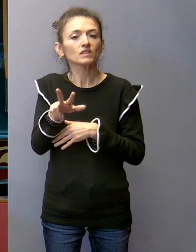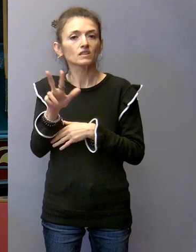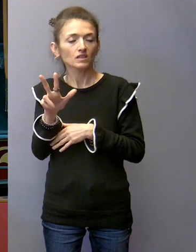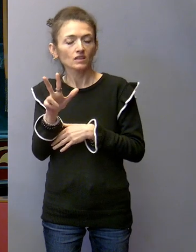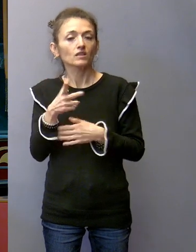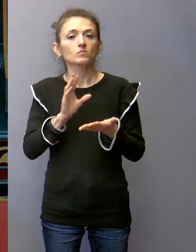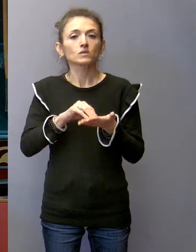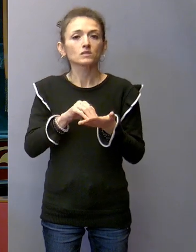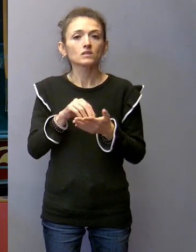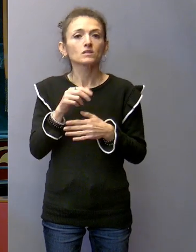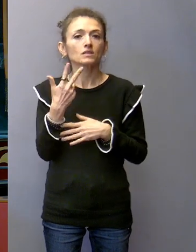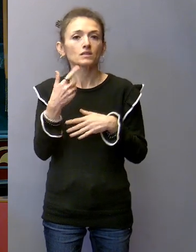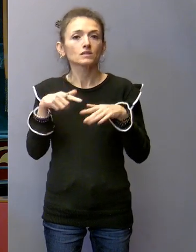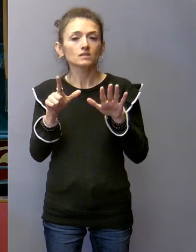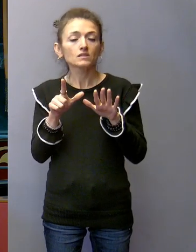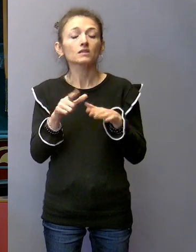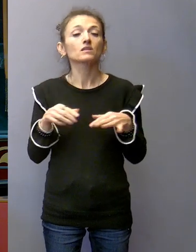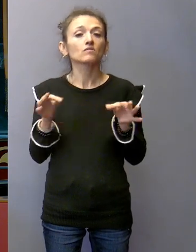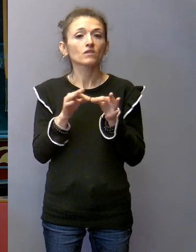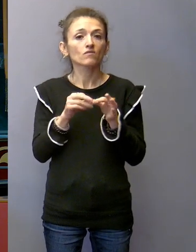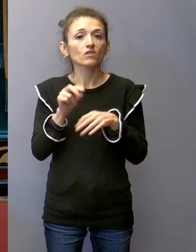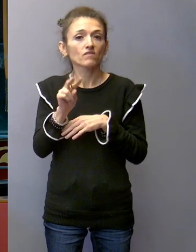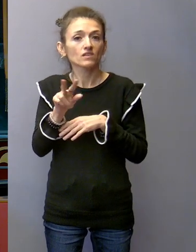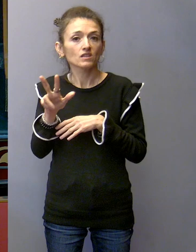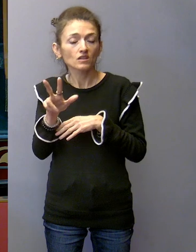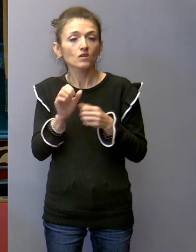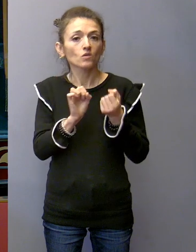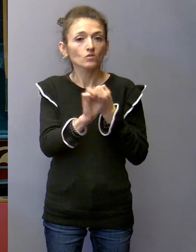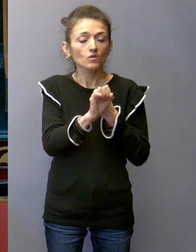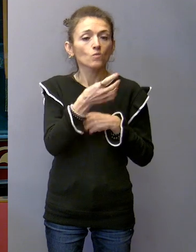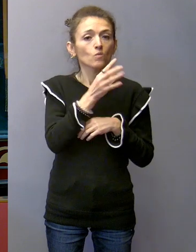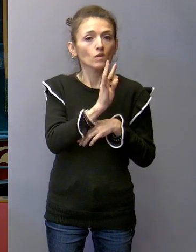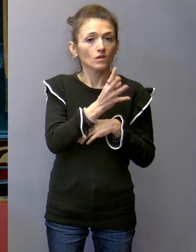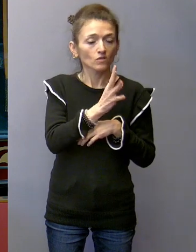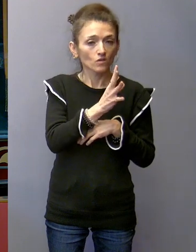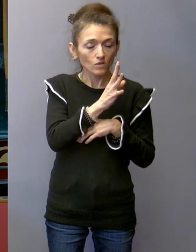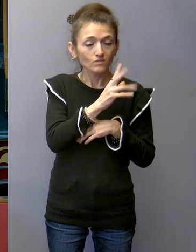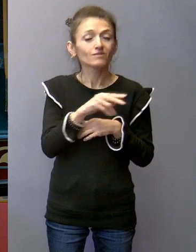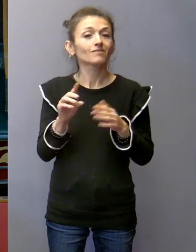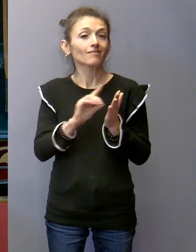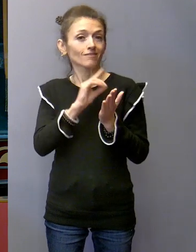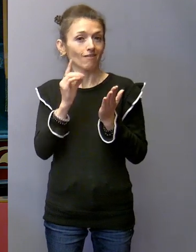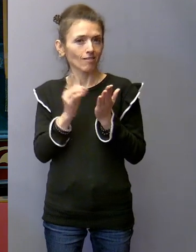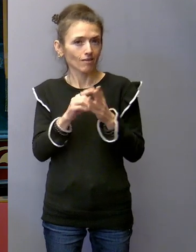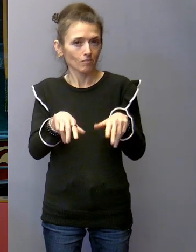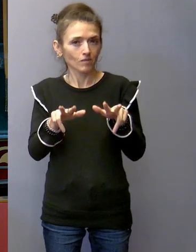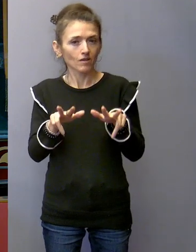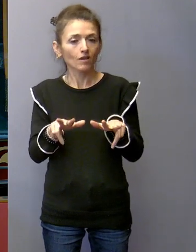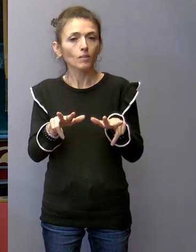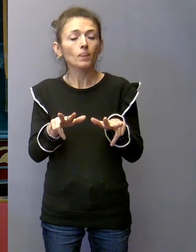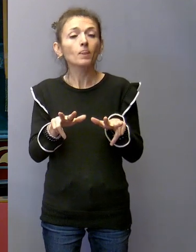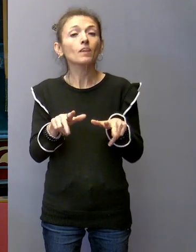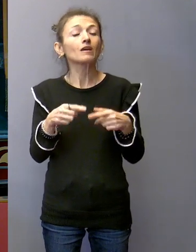presenti 37 voti favorevoli 23 voti Contrari 14 la delibera e accolta